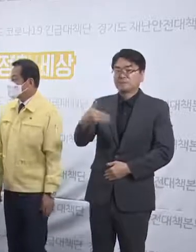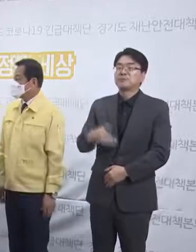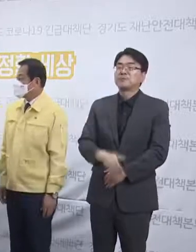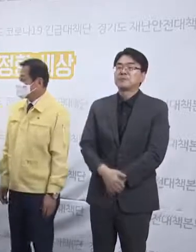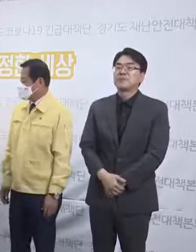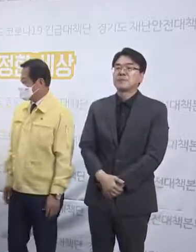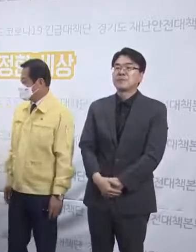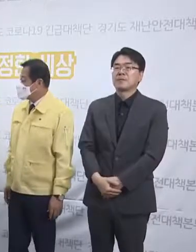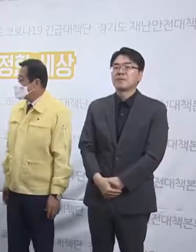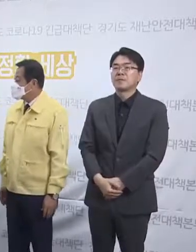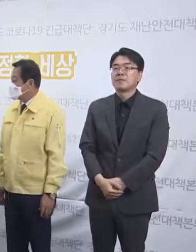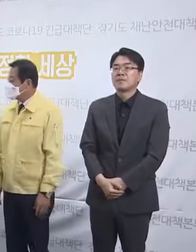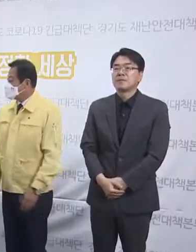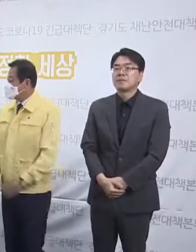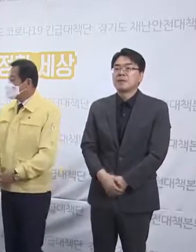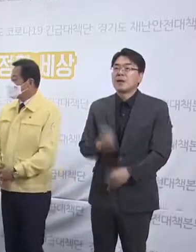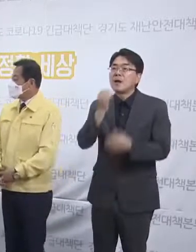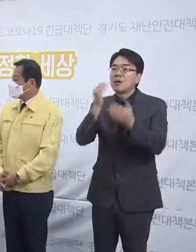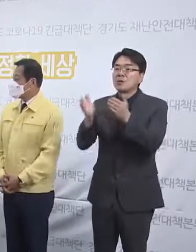질문해 주셨습니다.